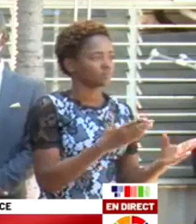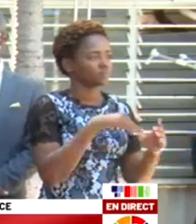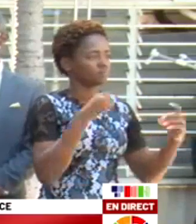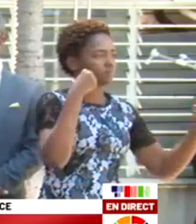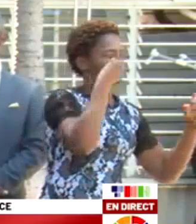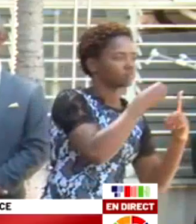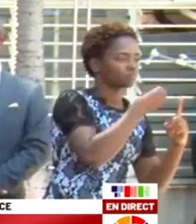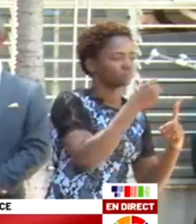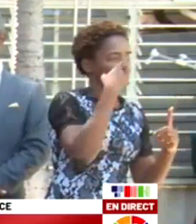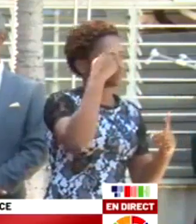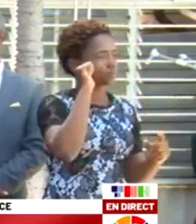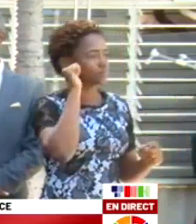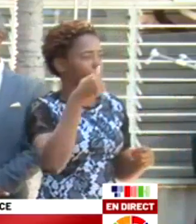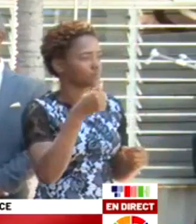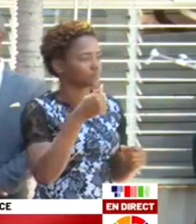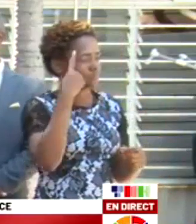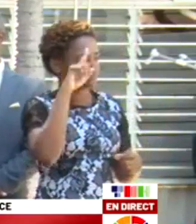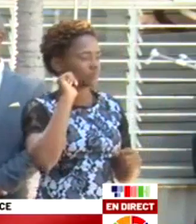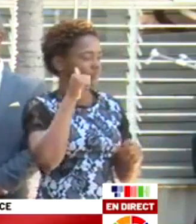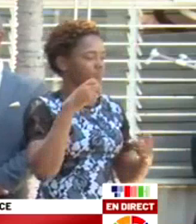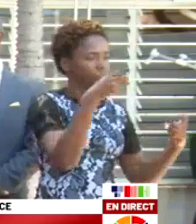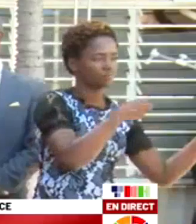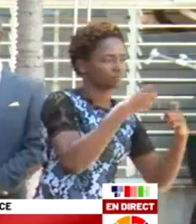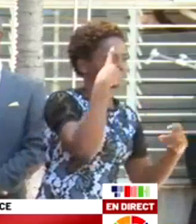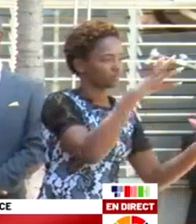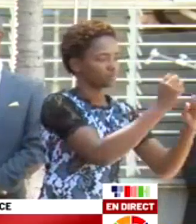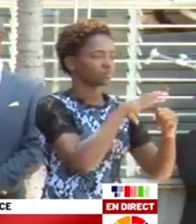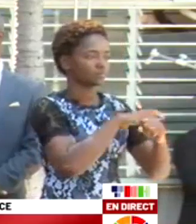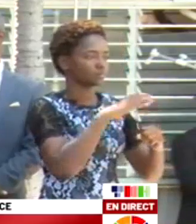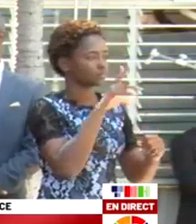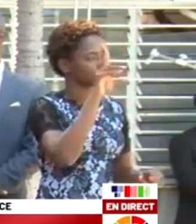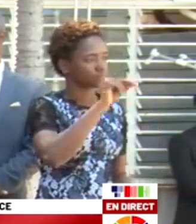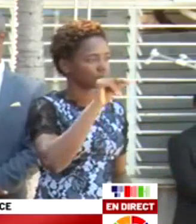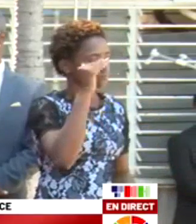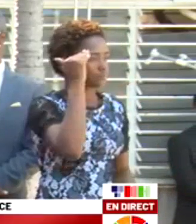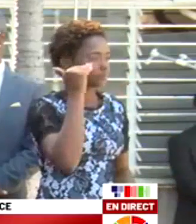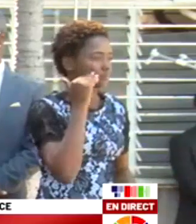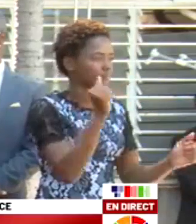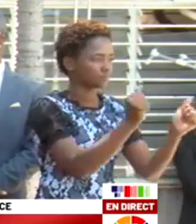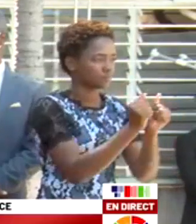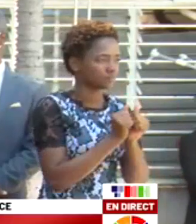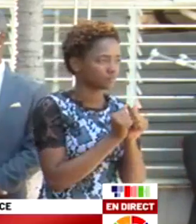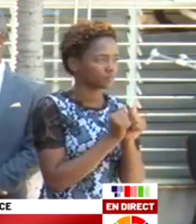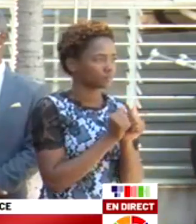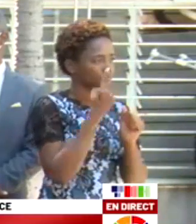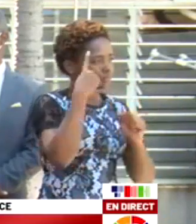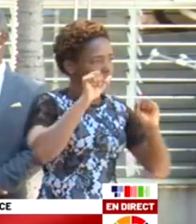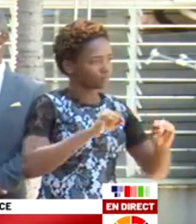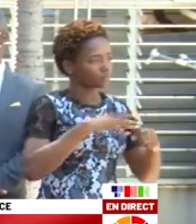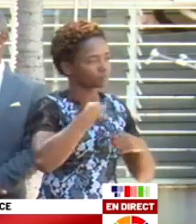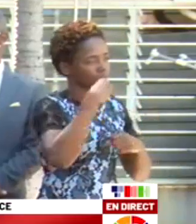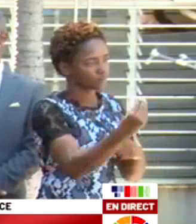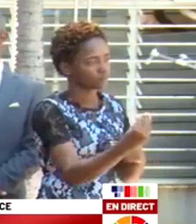frappe. Parce que demain, c'est craser pour nous craser, pour nous-mêmes, pour nous pouvoir. Non. C'est pour nous mettre tête ensemble, pour nous capables de sortir